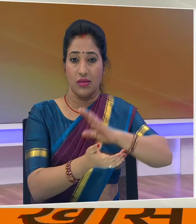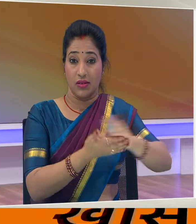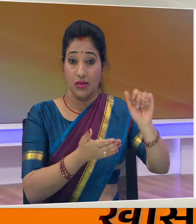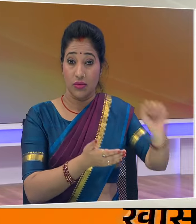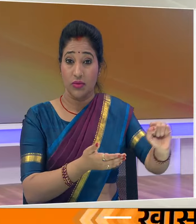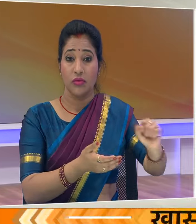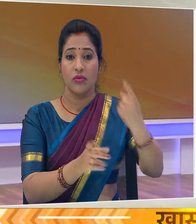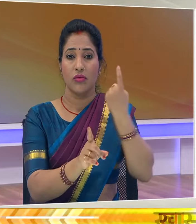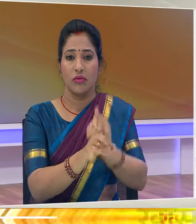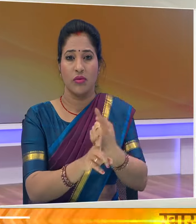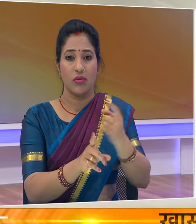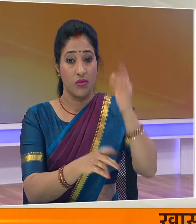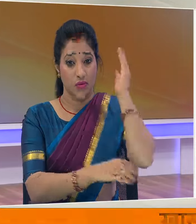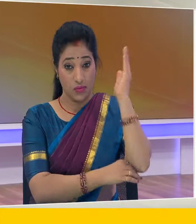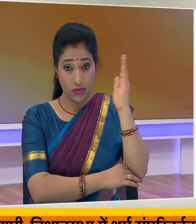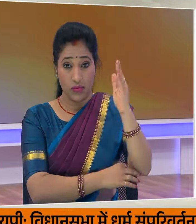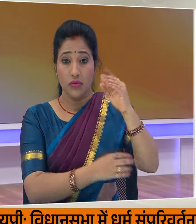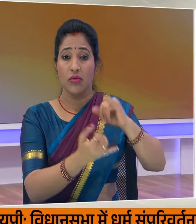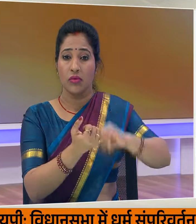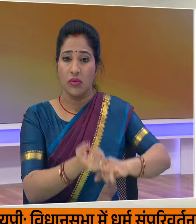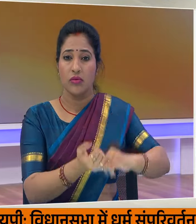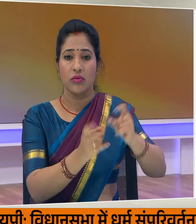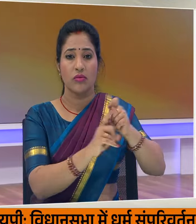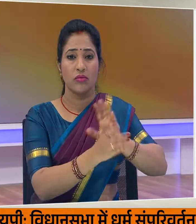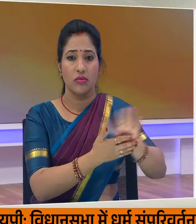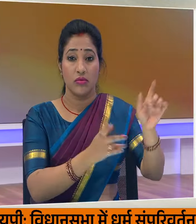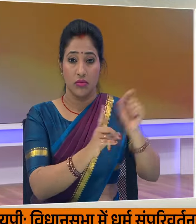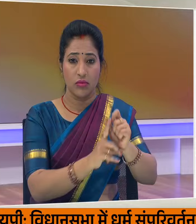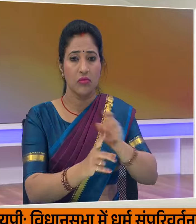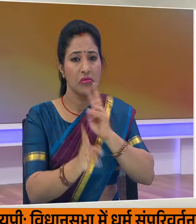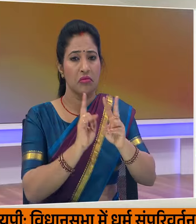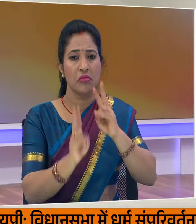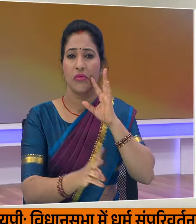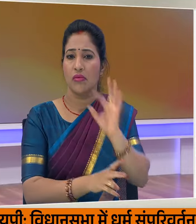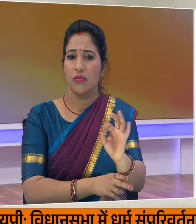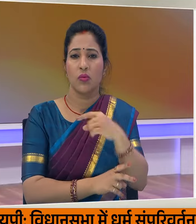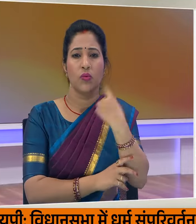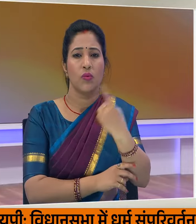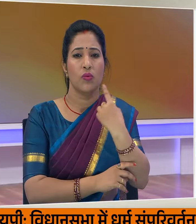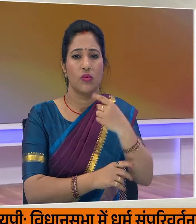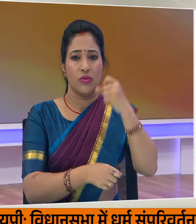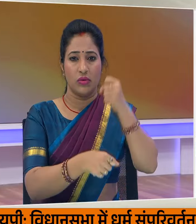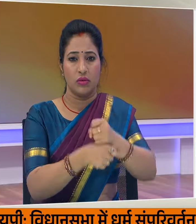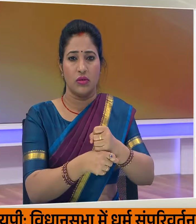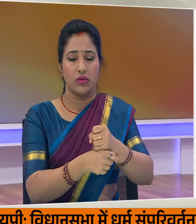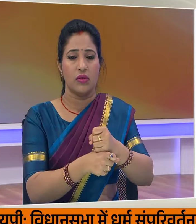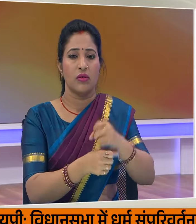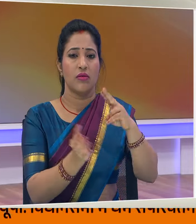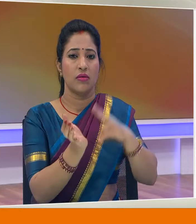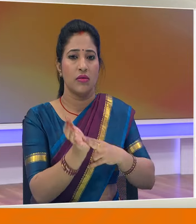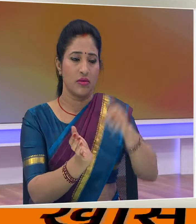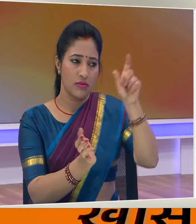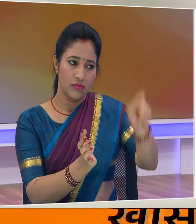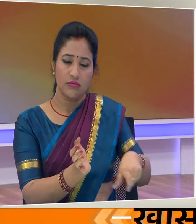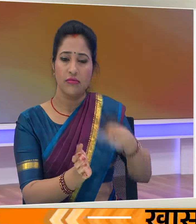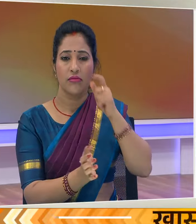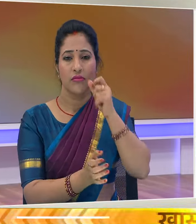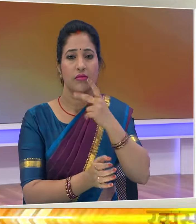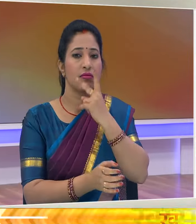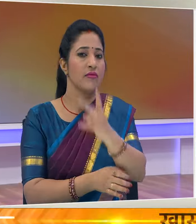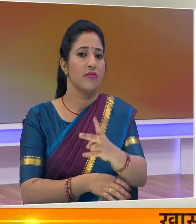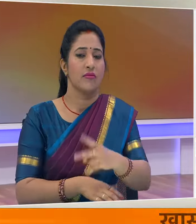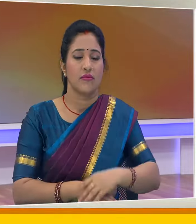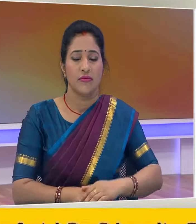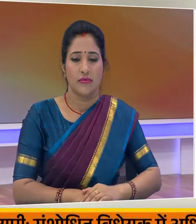प्रोफेसर शांति श्री धुलीपुड़ी पंडित से खास बातचीत की है हमारे संवाददाता गिरीश निशाना ने।